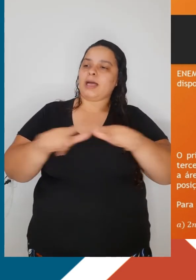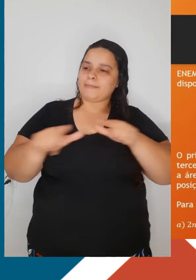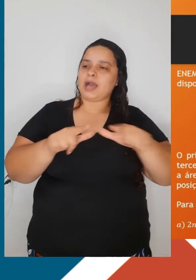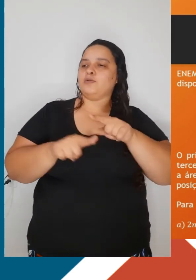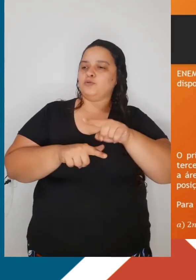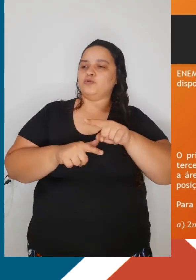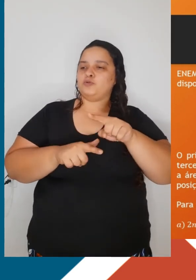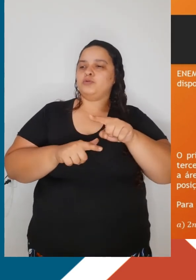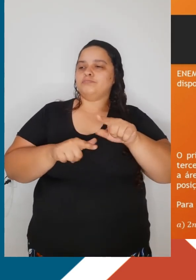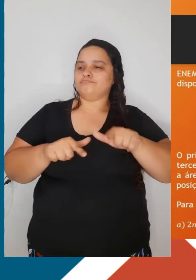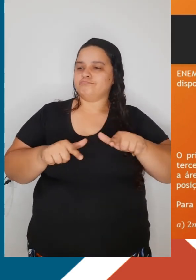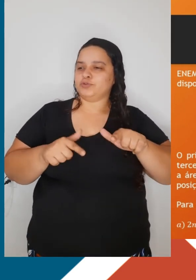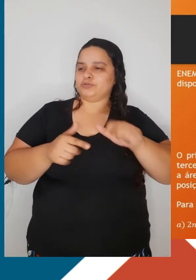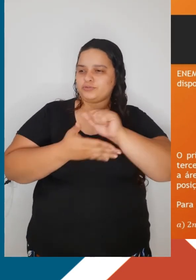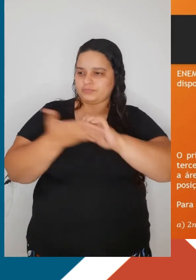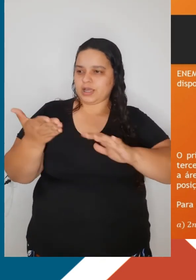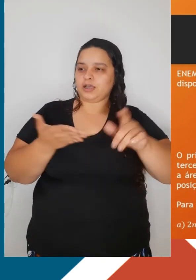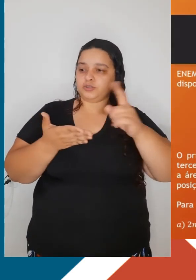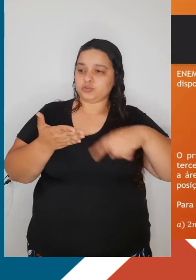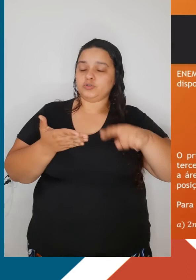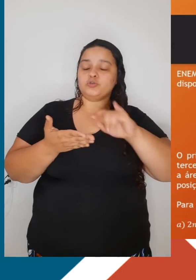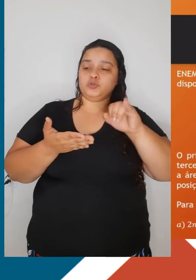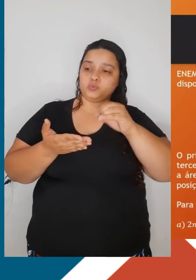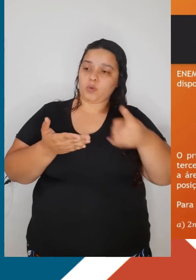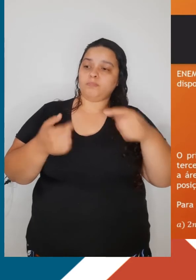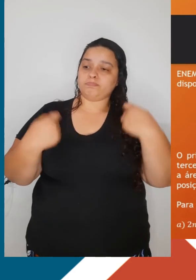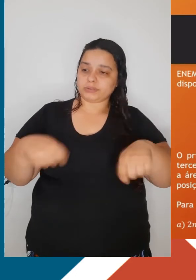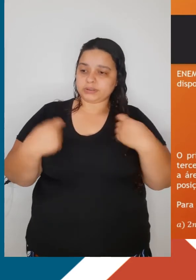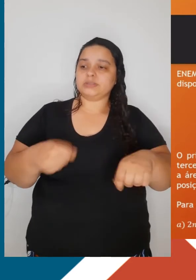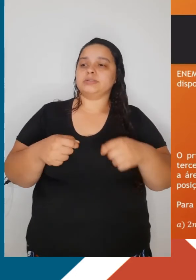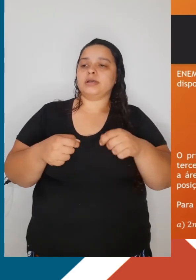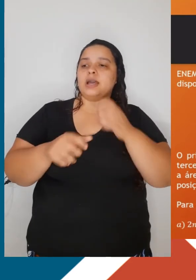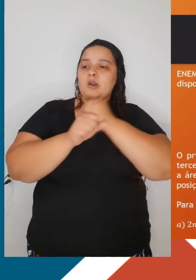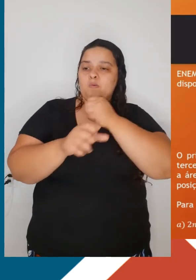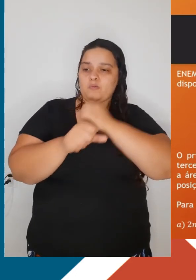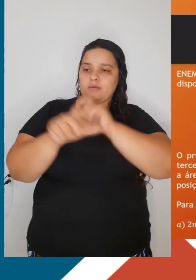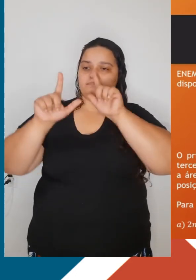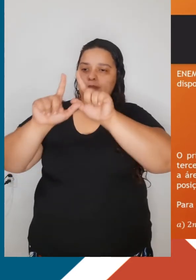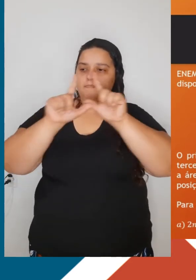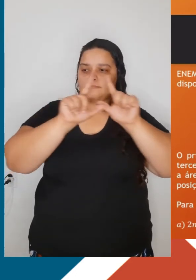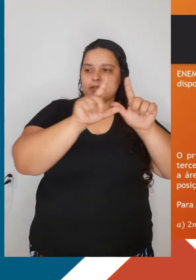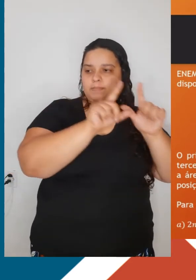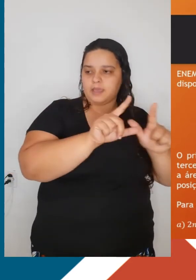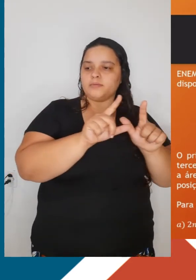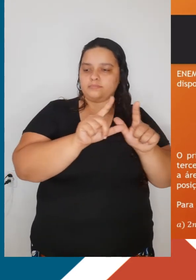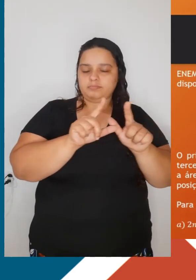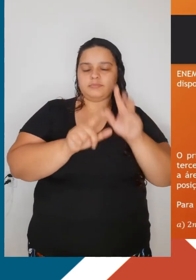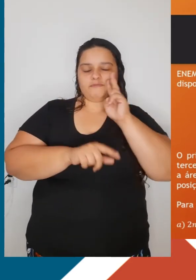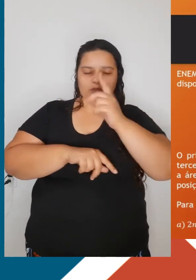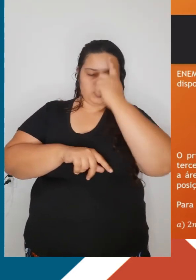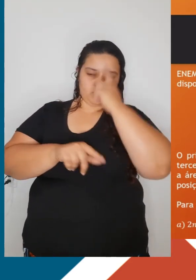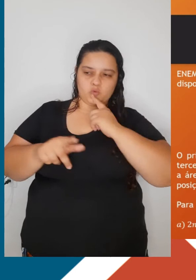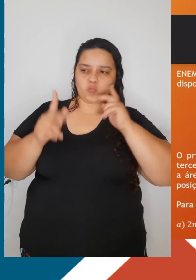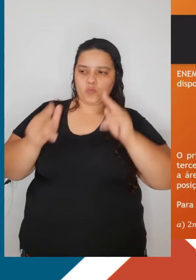João foi convidado a calcular as áreas de vários quadrados diferentes, dispostos na sequência, da esquerda para a direita, como